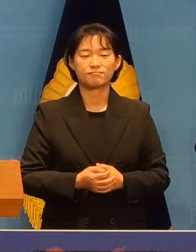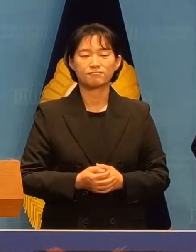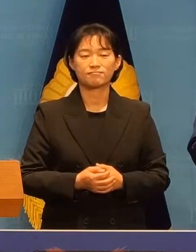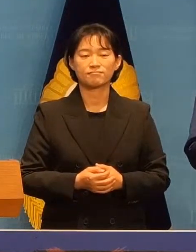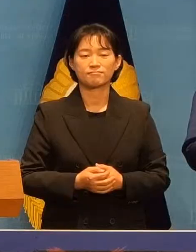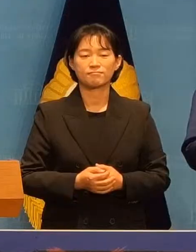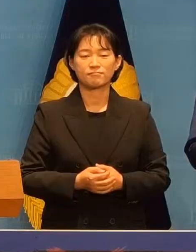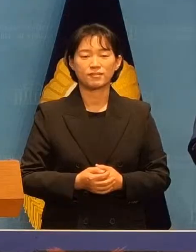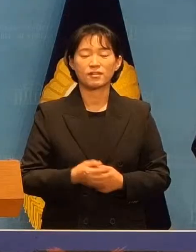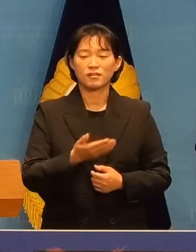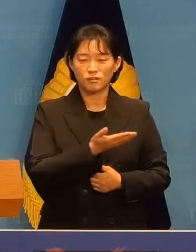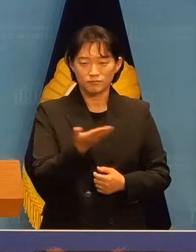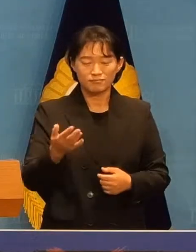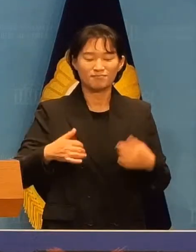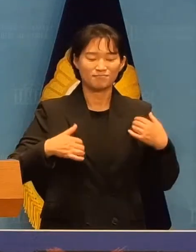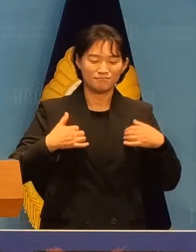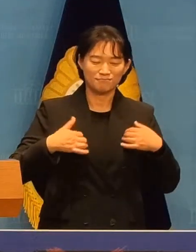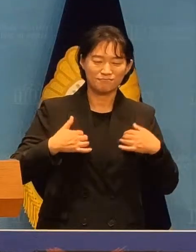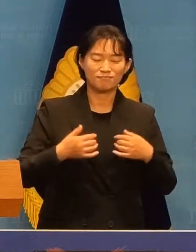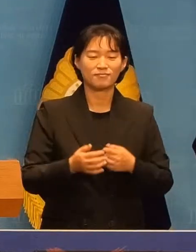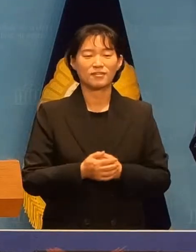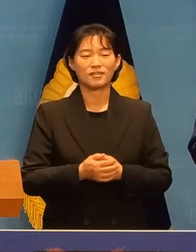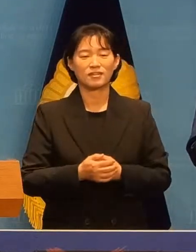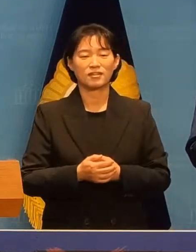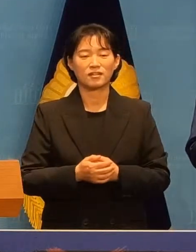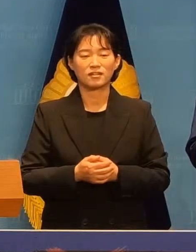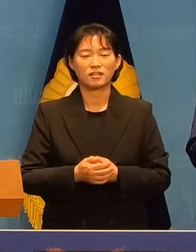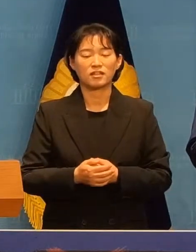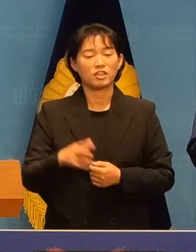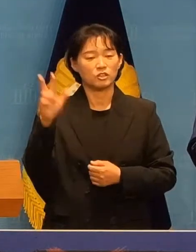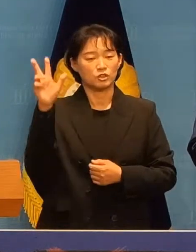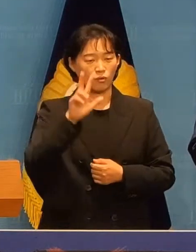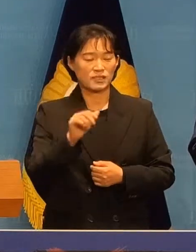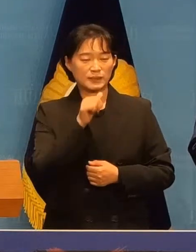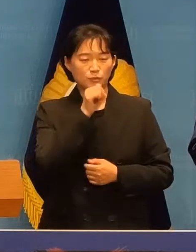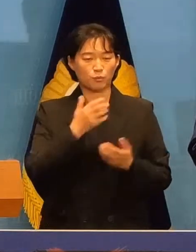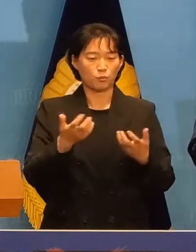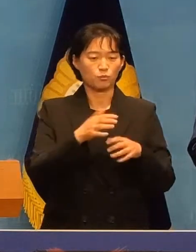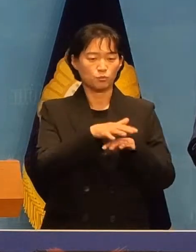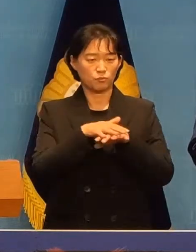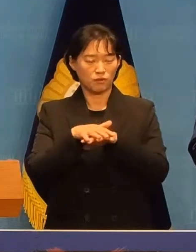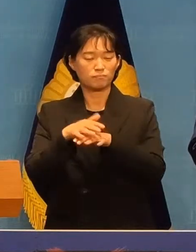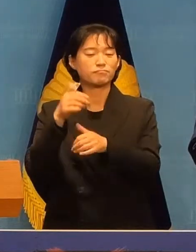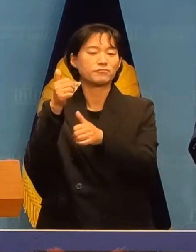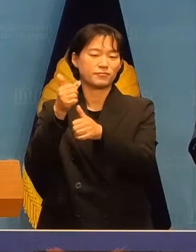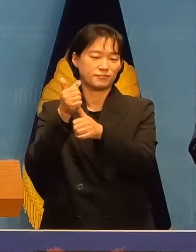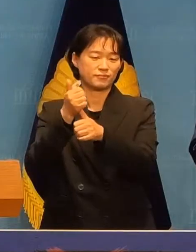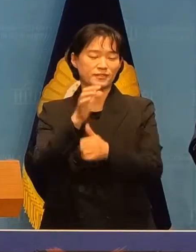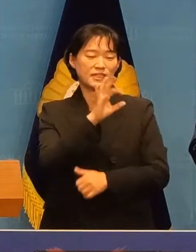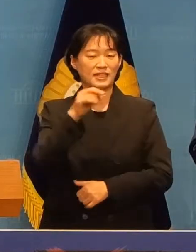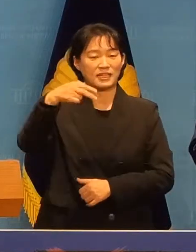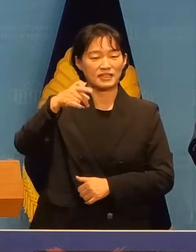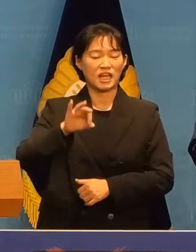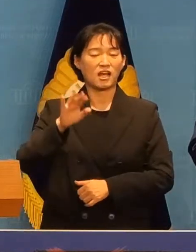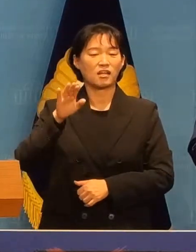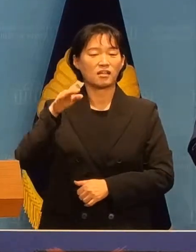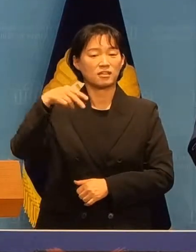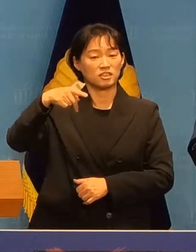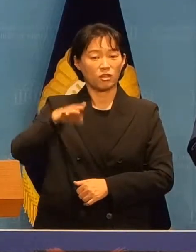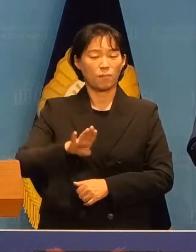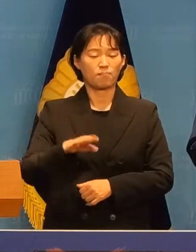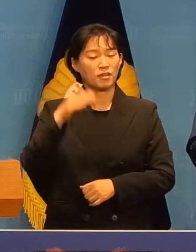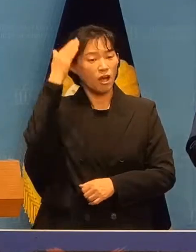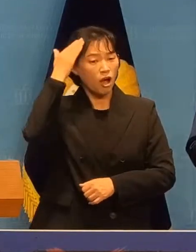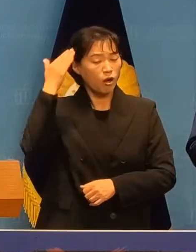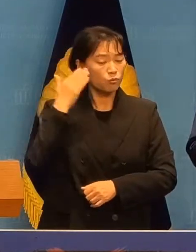예, 언론 노동자 여러분 반갑습니다. 저는 민주노총 전국금속노동조합 수석 부위원장 이상섭입니다. 지금부터